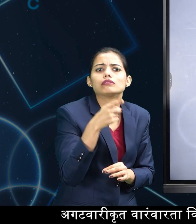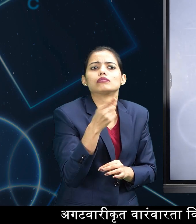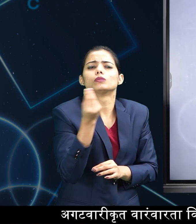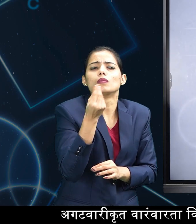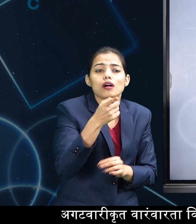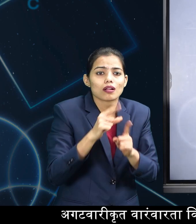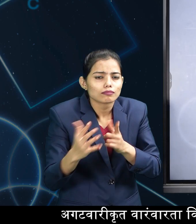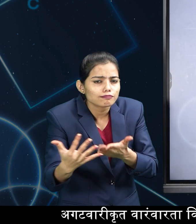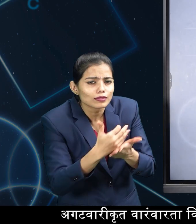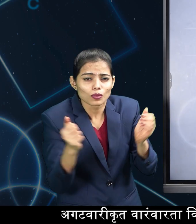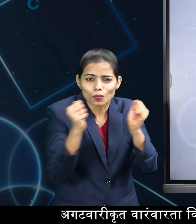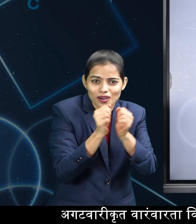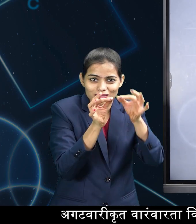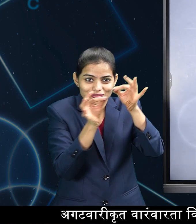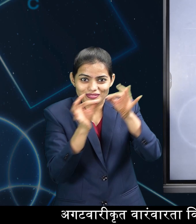जातो.